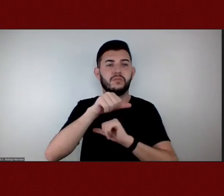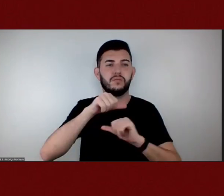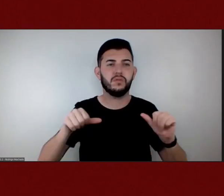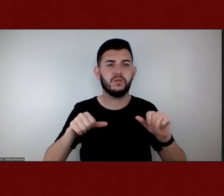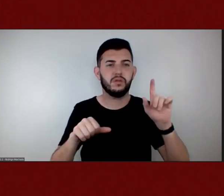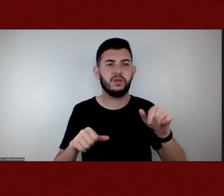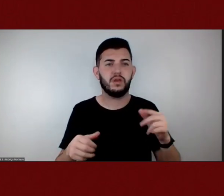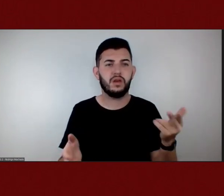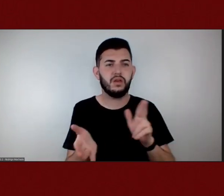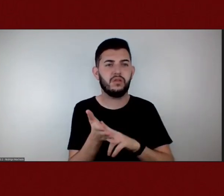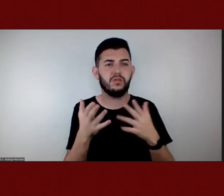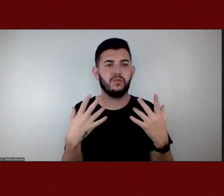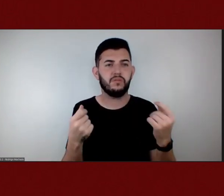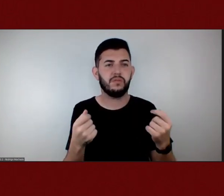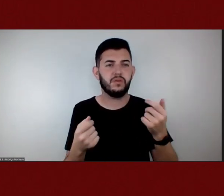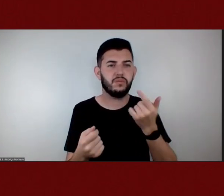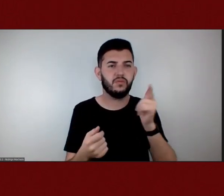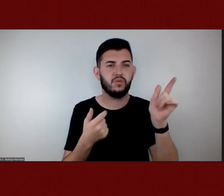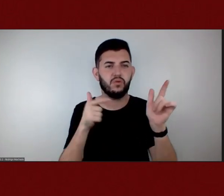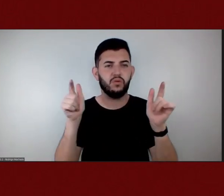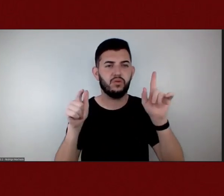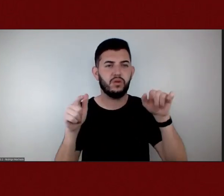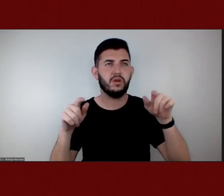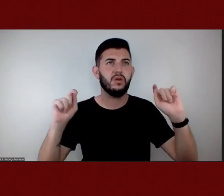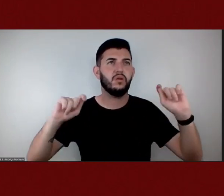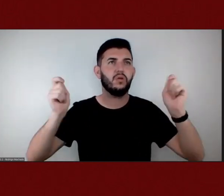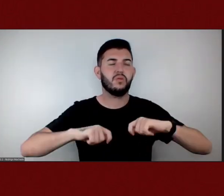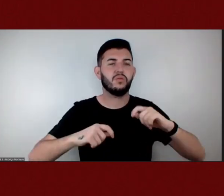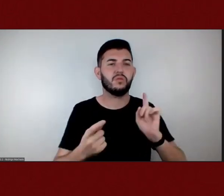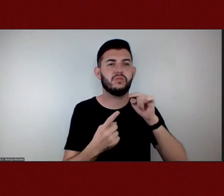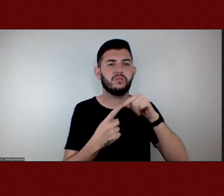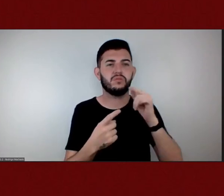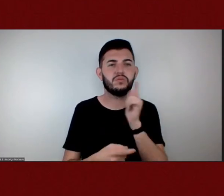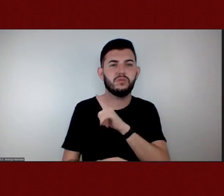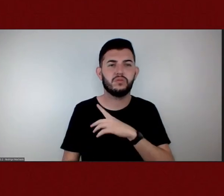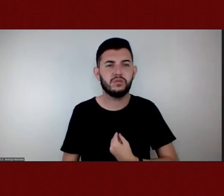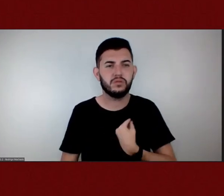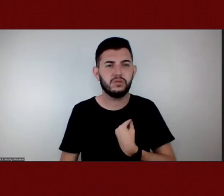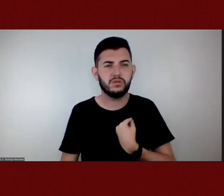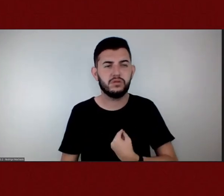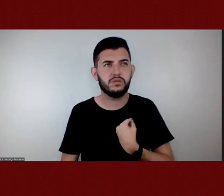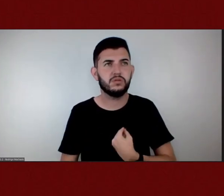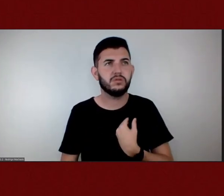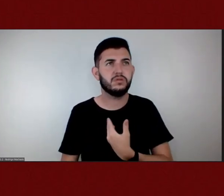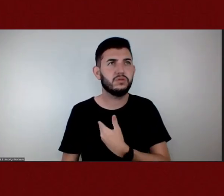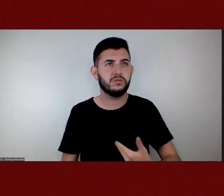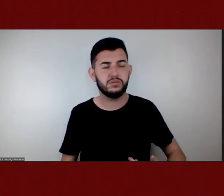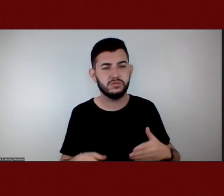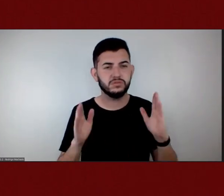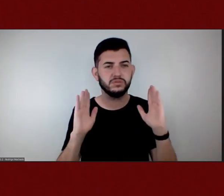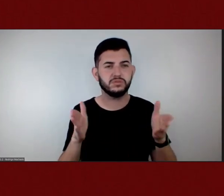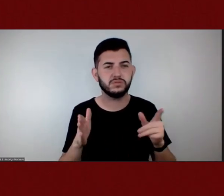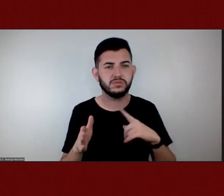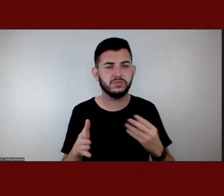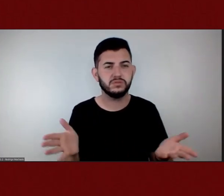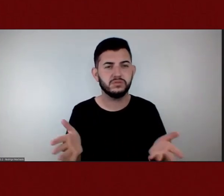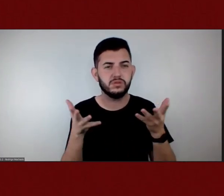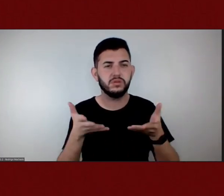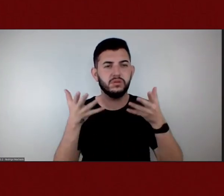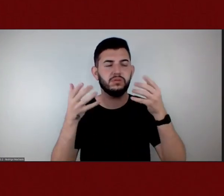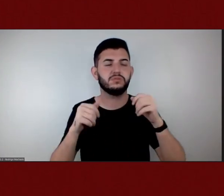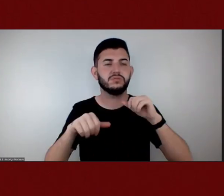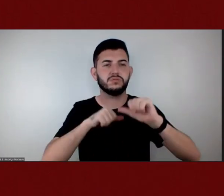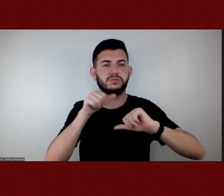como condição imprescindível para a sobrevivência do governo que estava sendo impulsado, que estava impulsando essa mudança no marco jurídico, político, e que